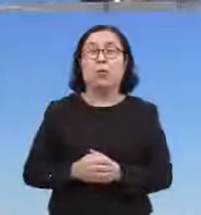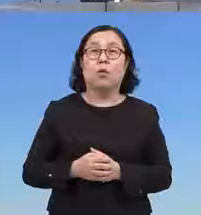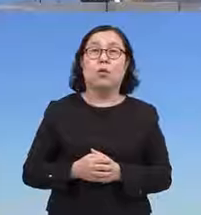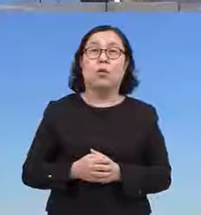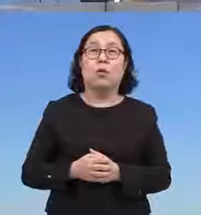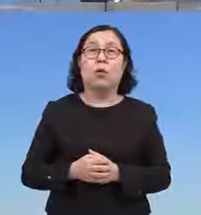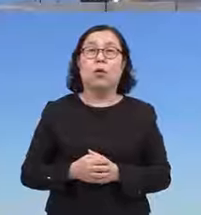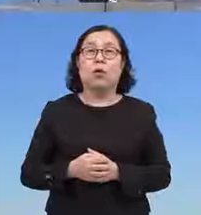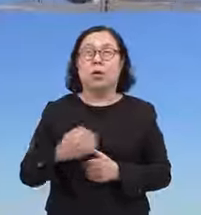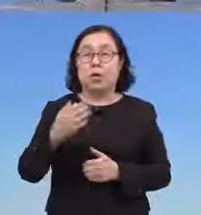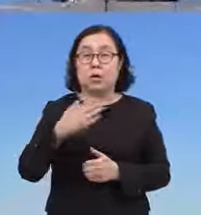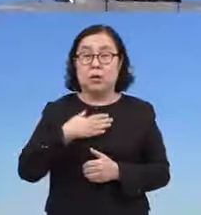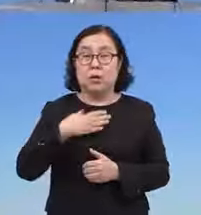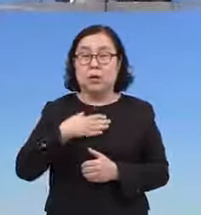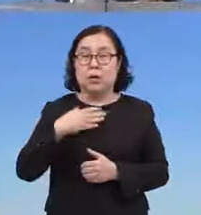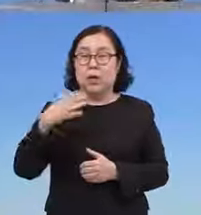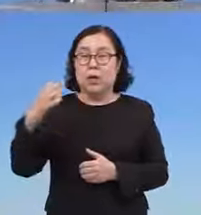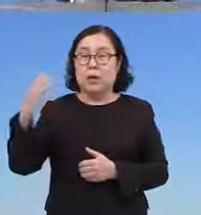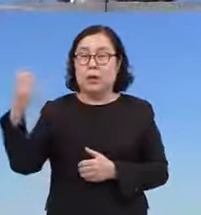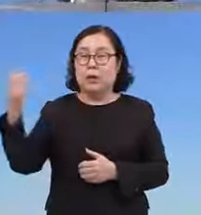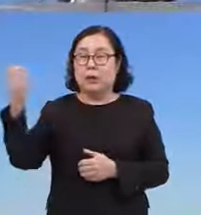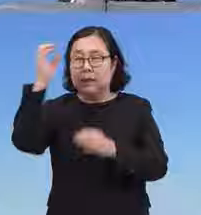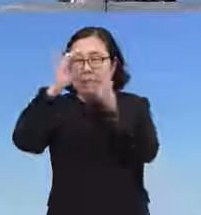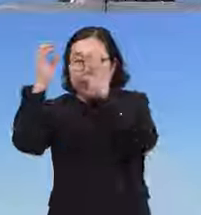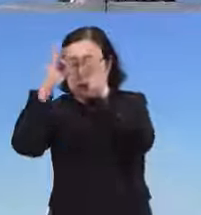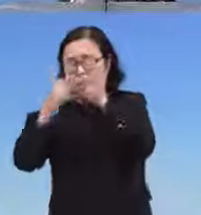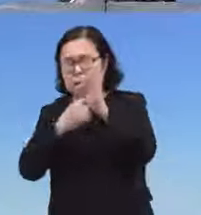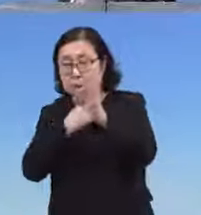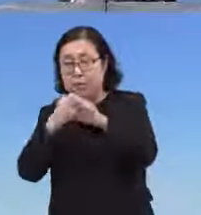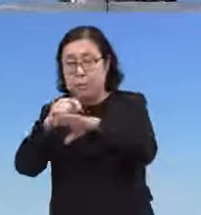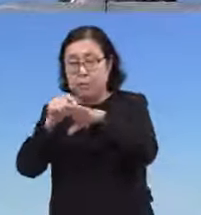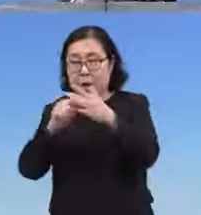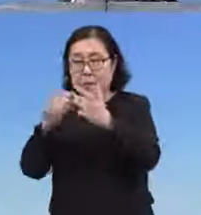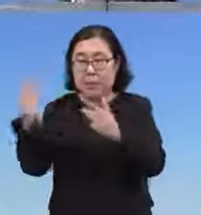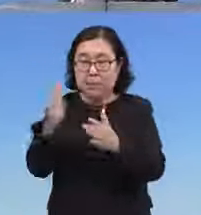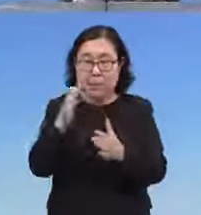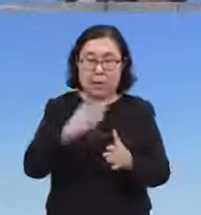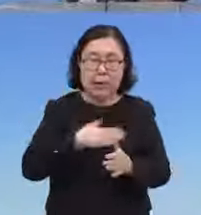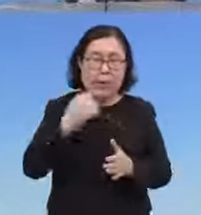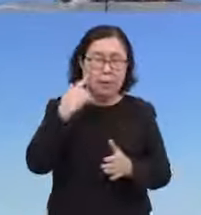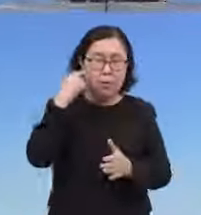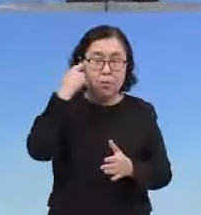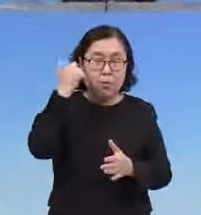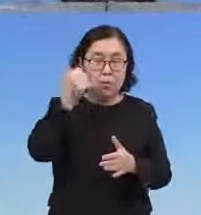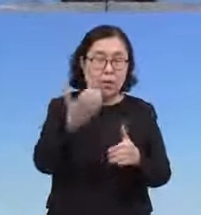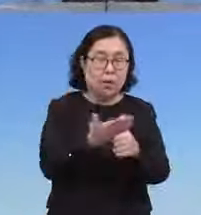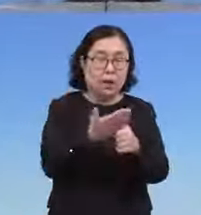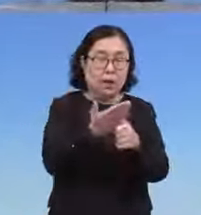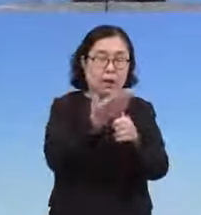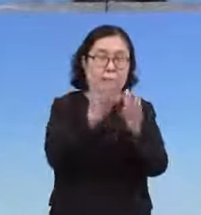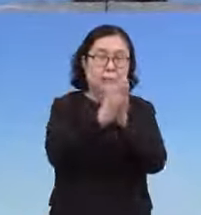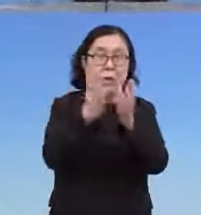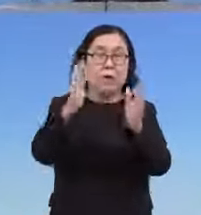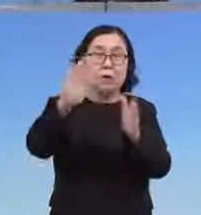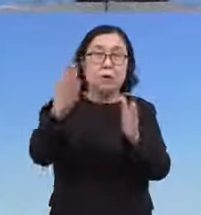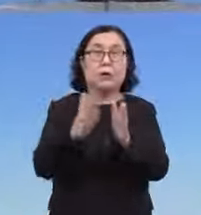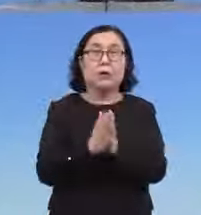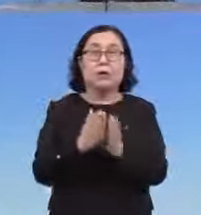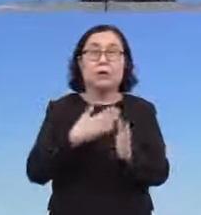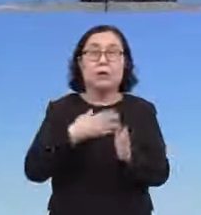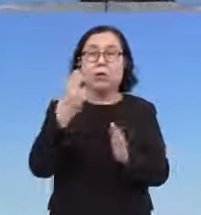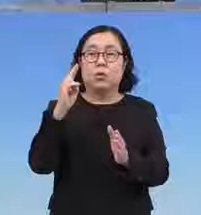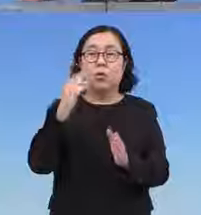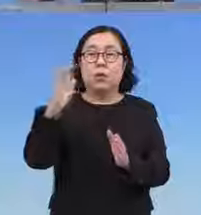싶은 마음을 억제했던 거기서부터 제 목회가 시작이 됐습니다. 왜 그럴까요? 이제 나는 못